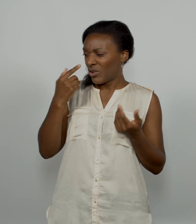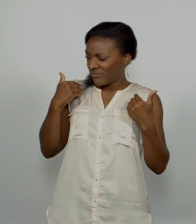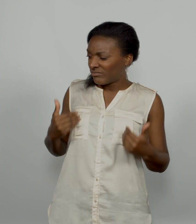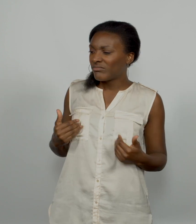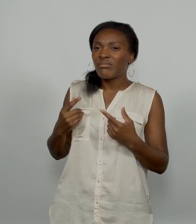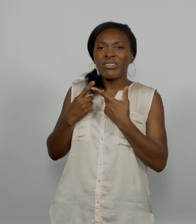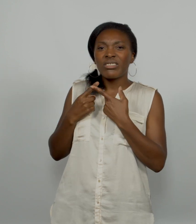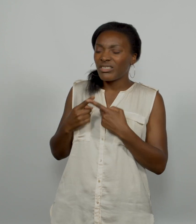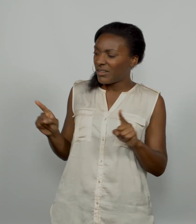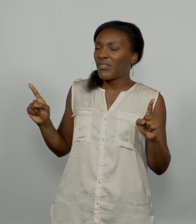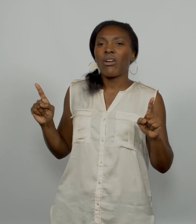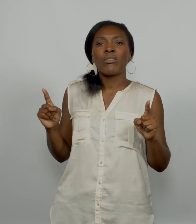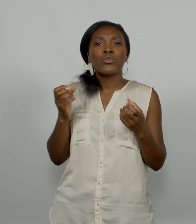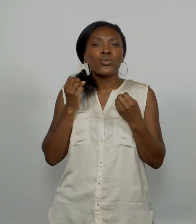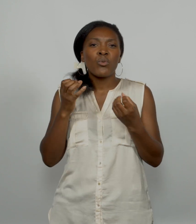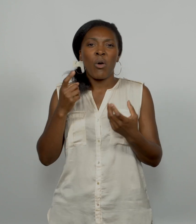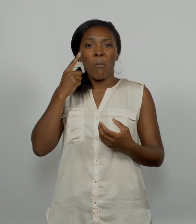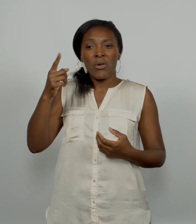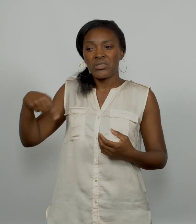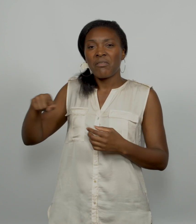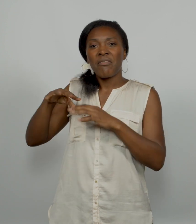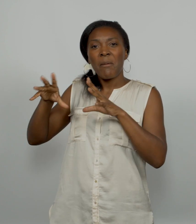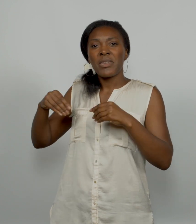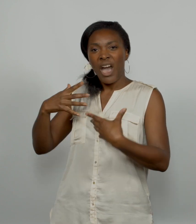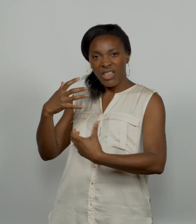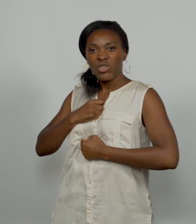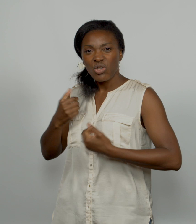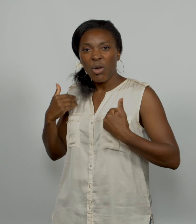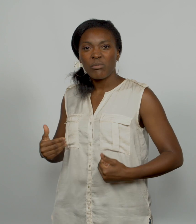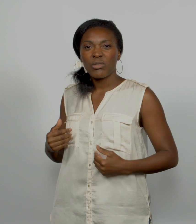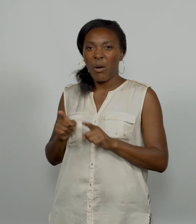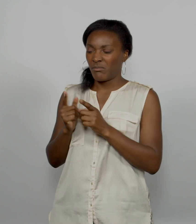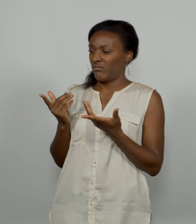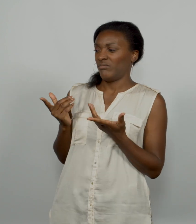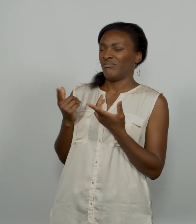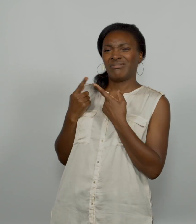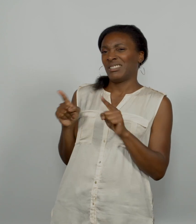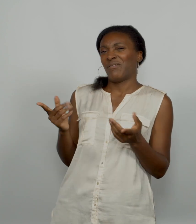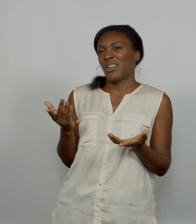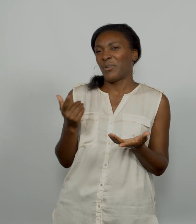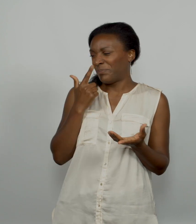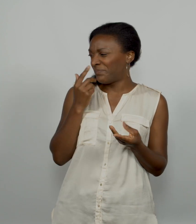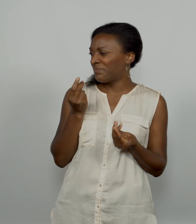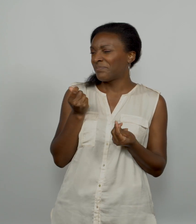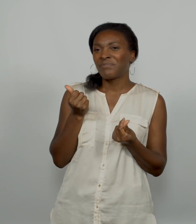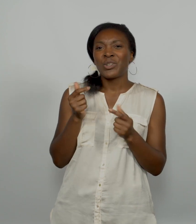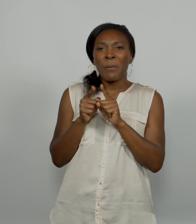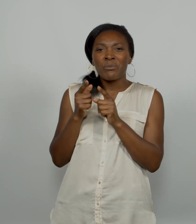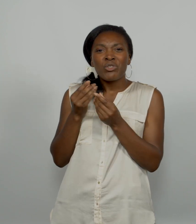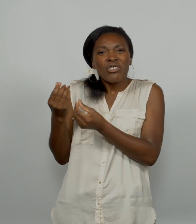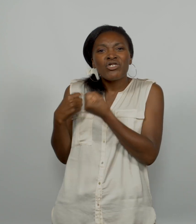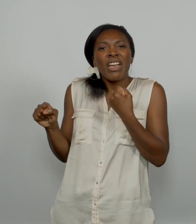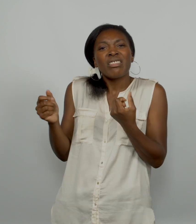vraiment différente et enfant, je disais toujours que j'avais été adoptée, comme si je venais pas de cette famille en fait. J'avais toujours le sentiment